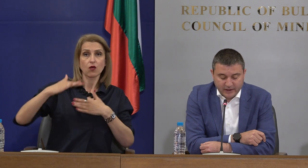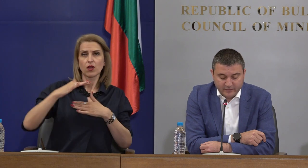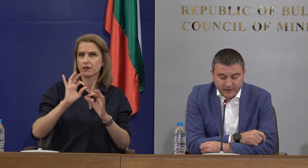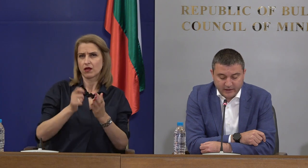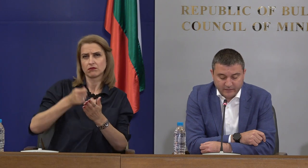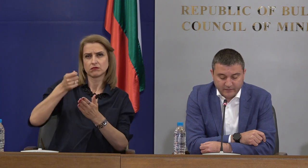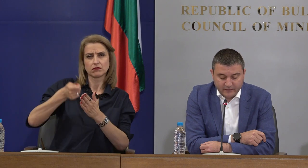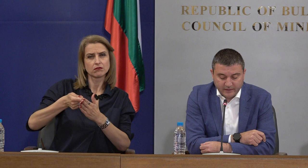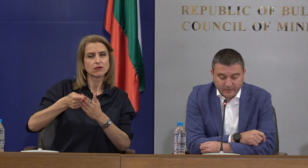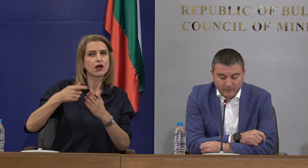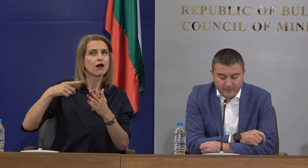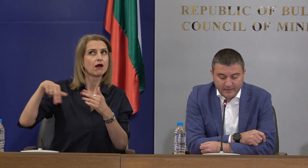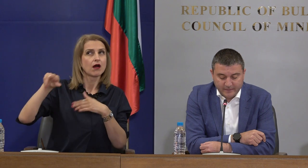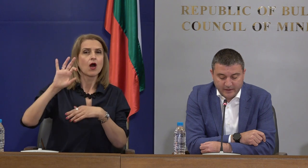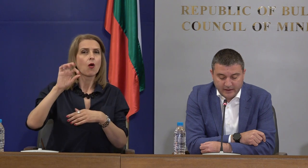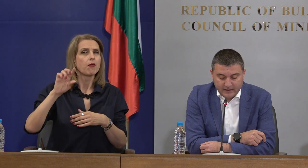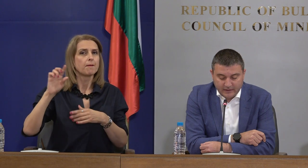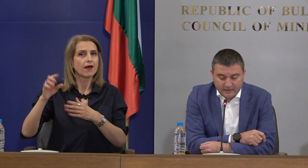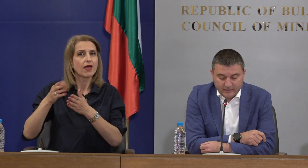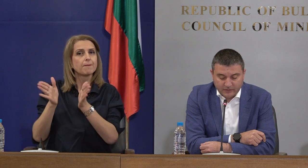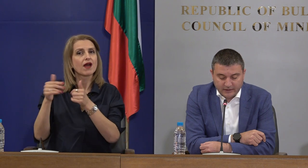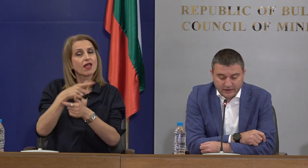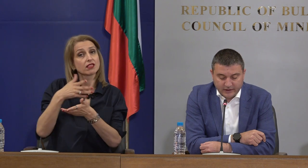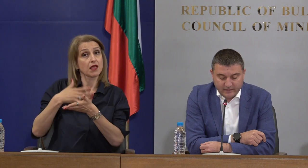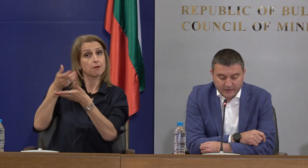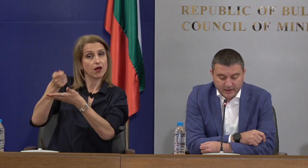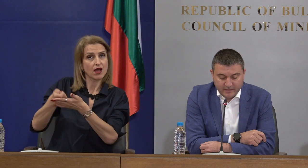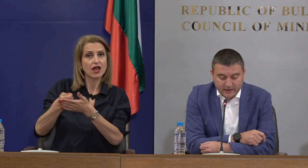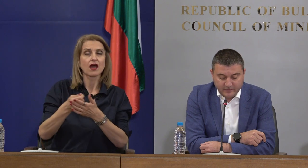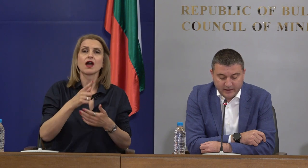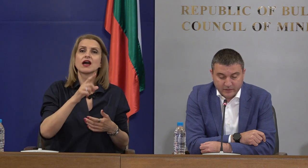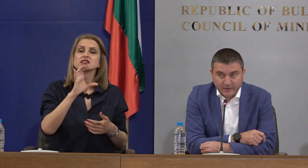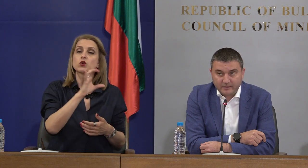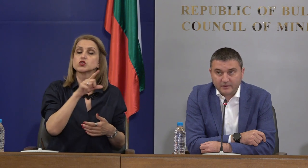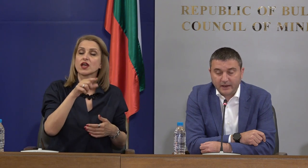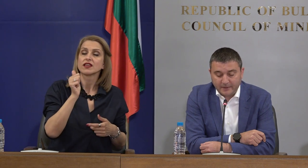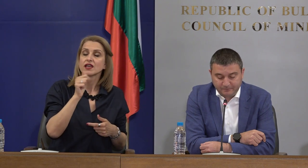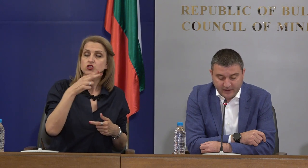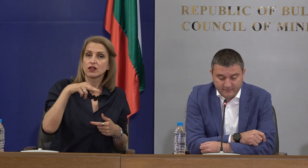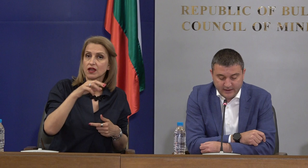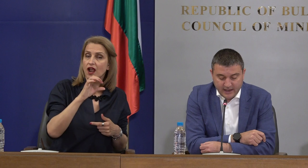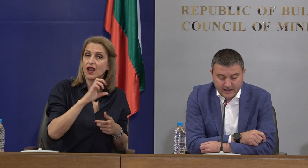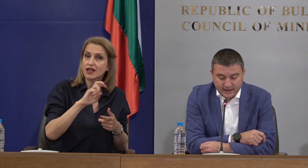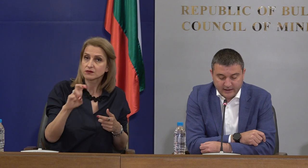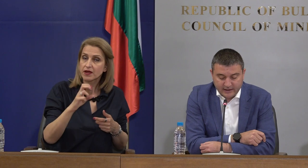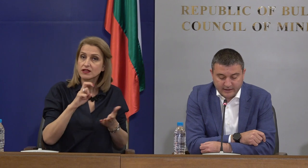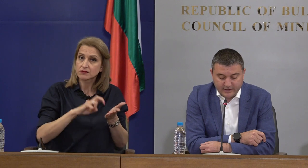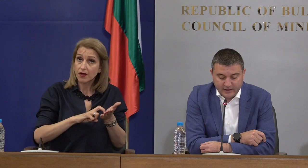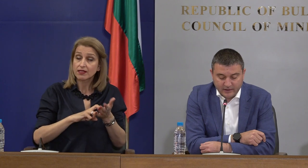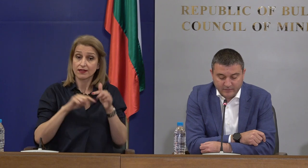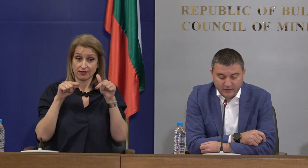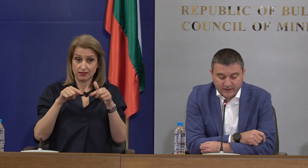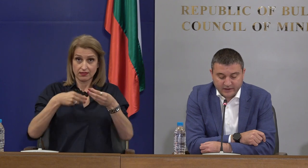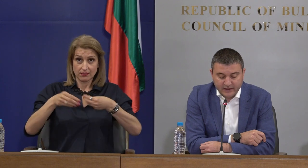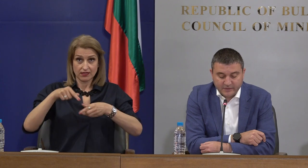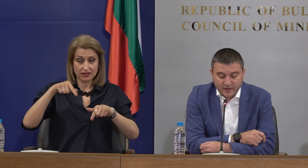на мажоритарни пакети в ОББ, Societe Generale Express Bank и Pireus Bank България. Медианната на тези